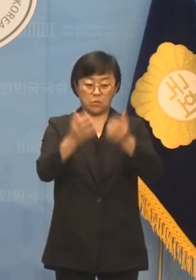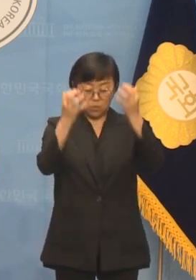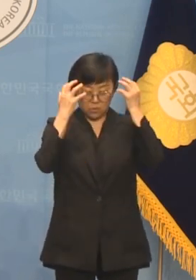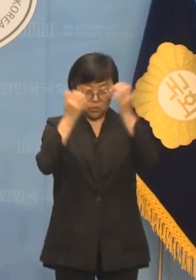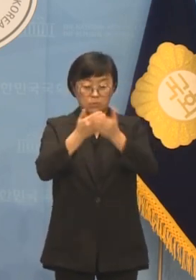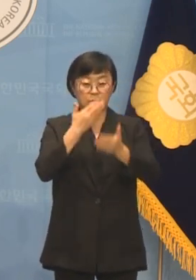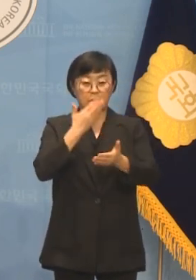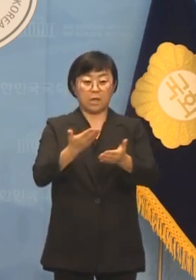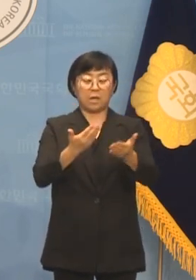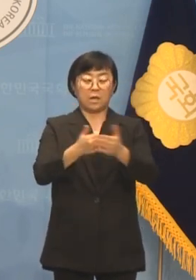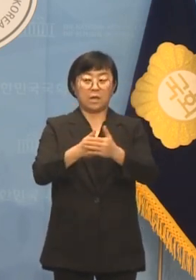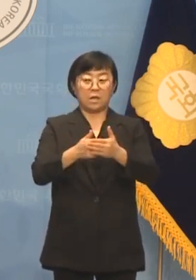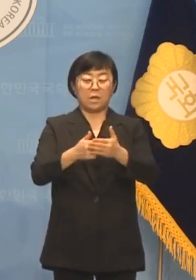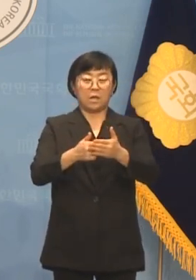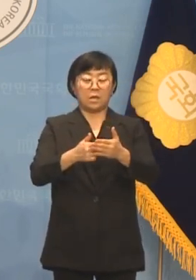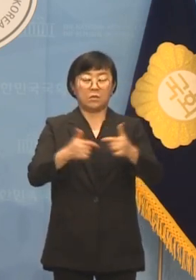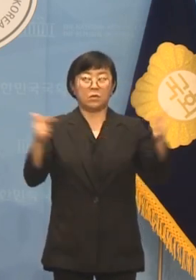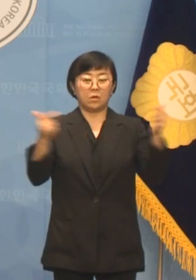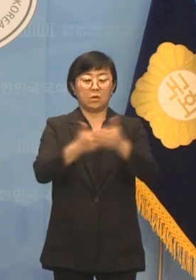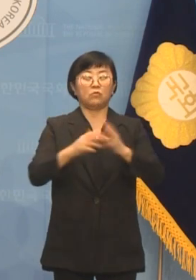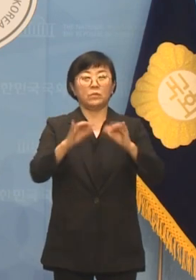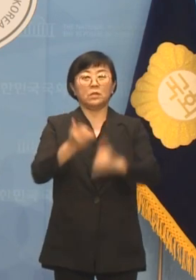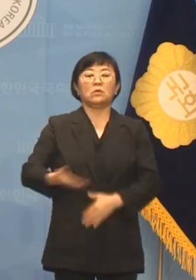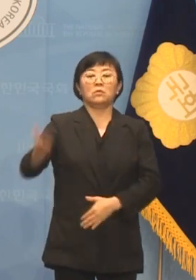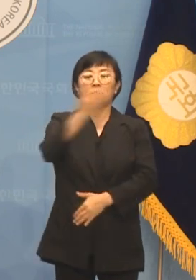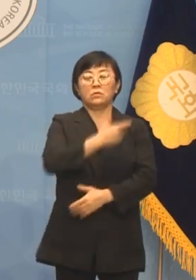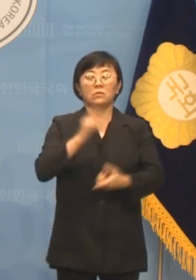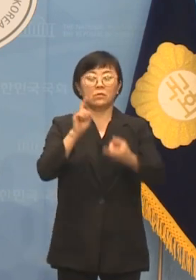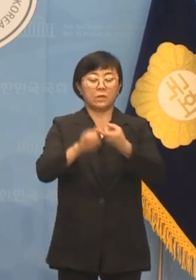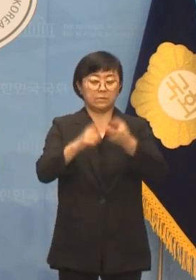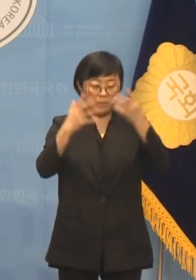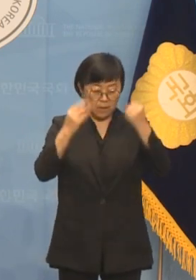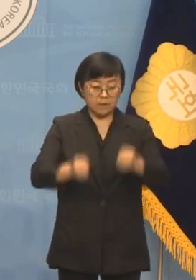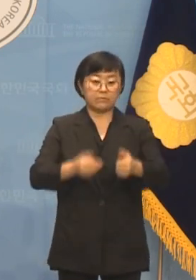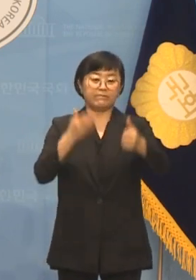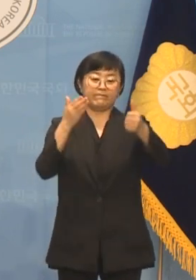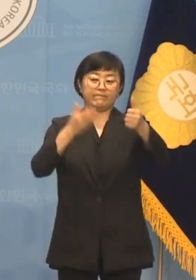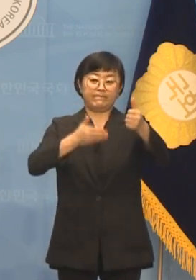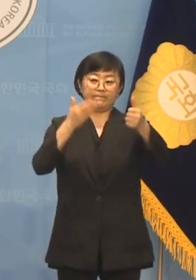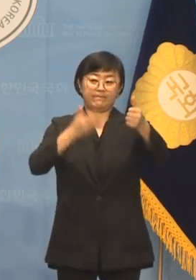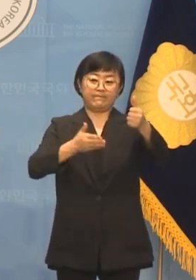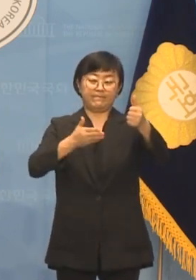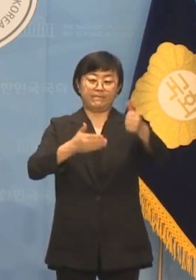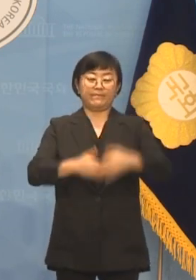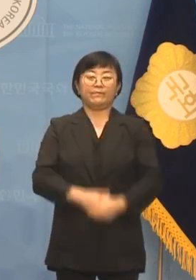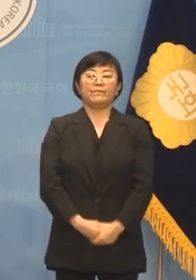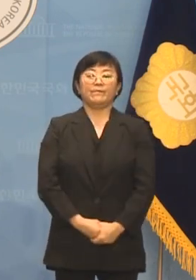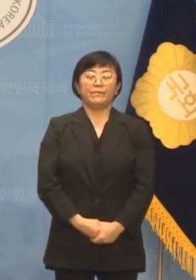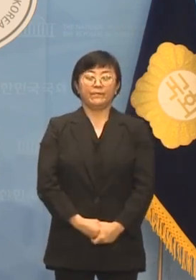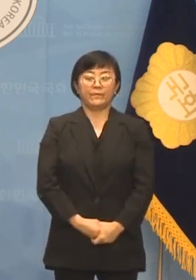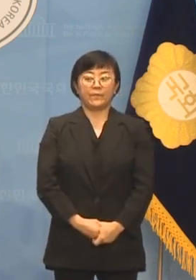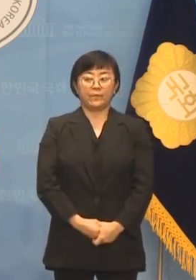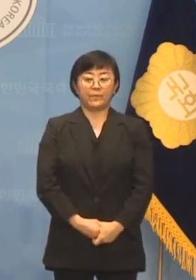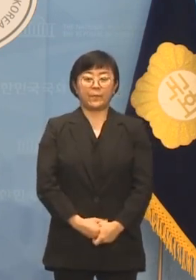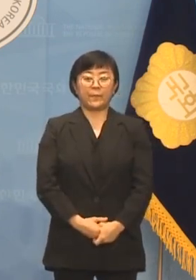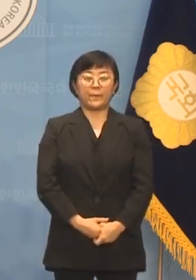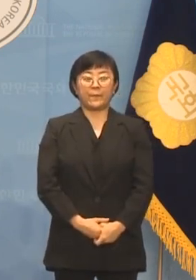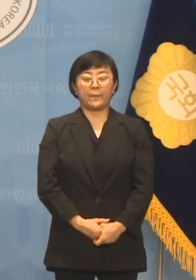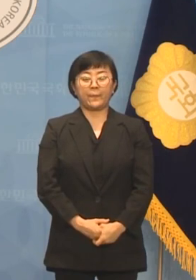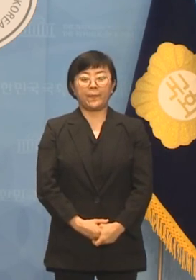나눌 수 있게 국민 여러분들이 더 많은 관심을 가져주시길 다시 한번 간곡히